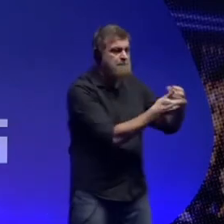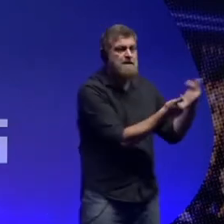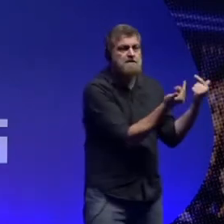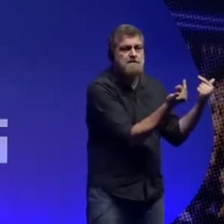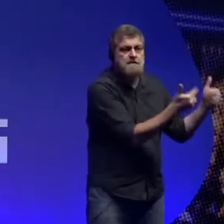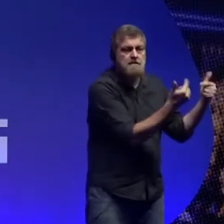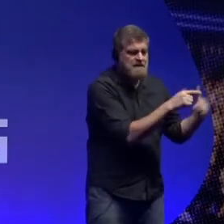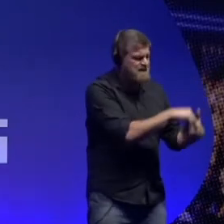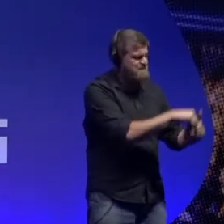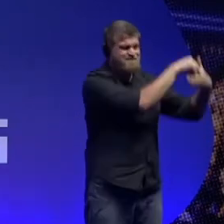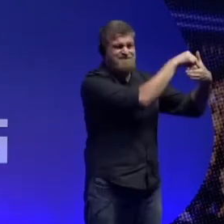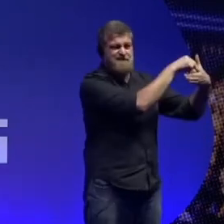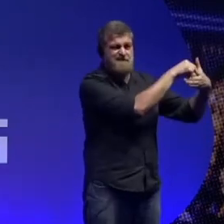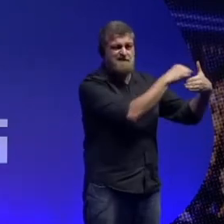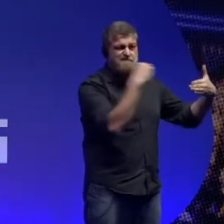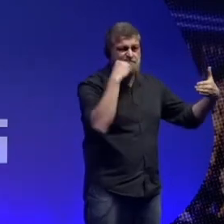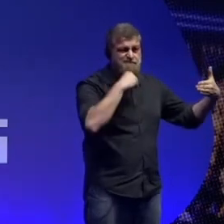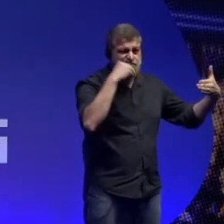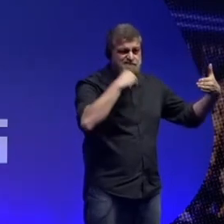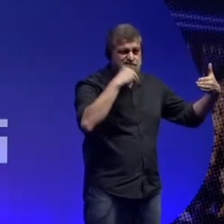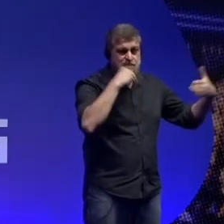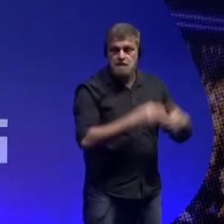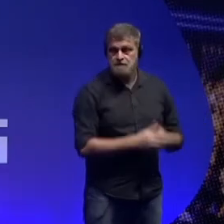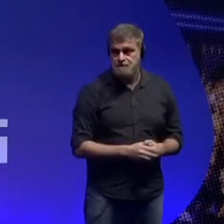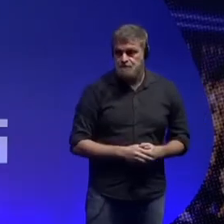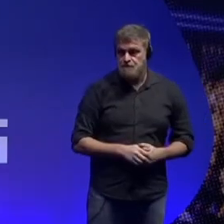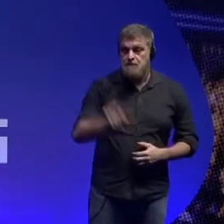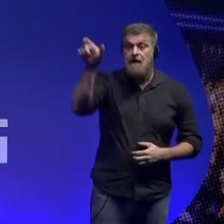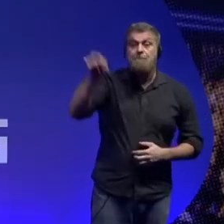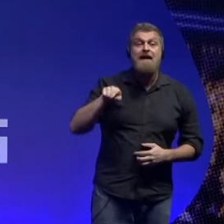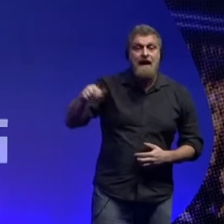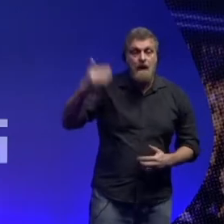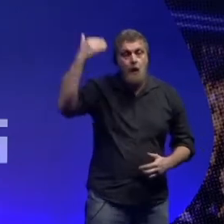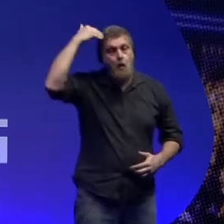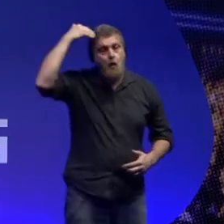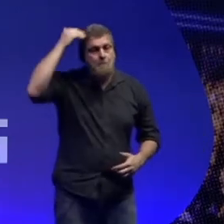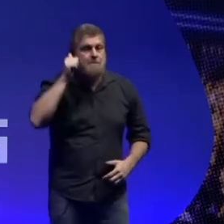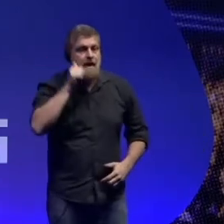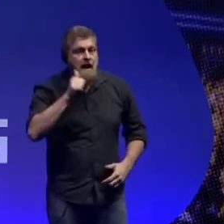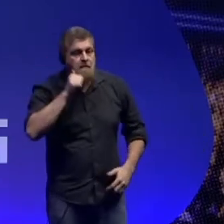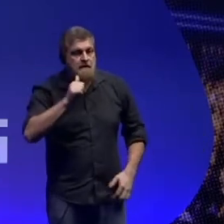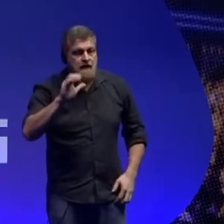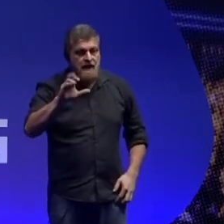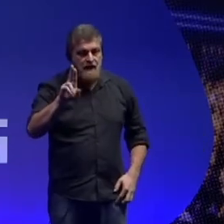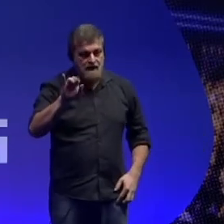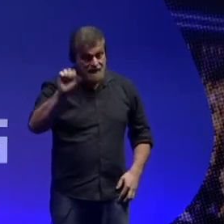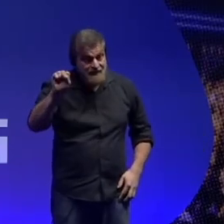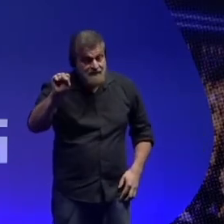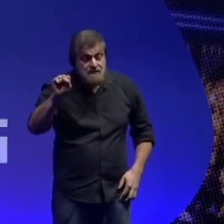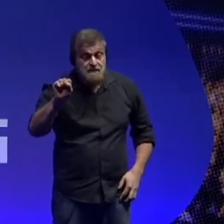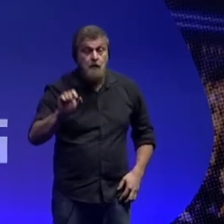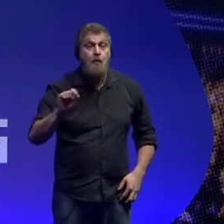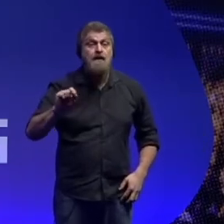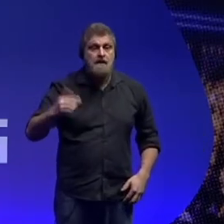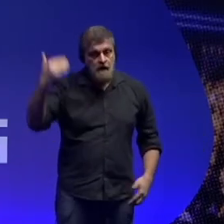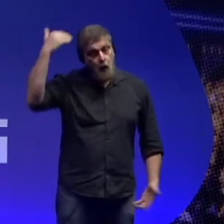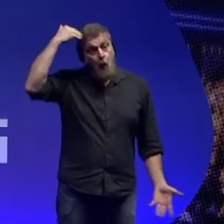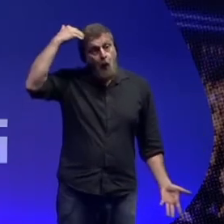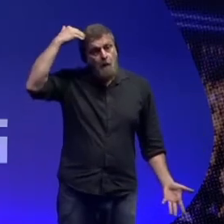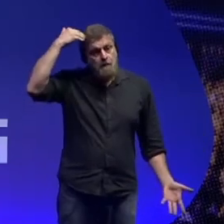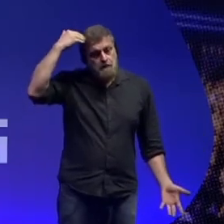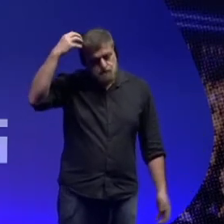de liderança. Só que eu não vou eximir a Cristina de culpa. Eu não vou eximir a Cristina de culpa. Por quê?